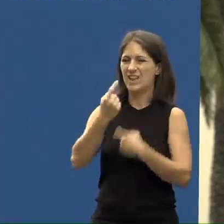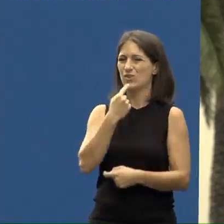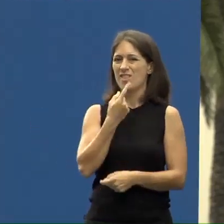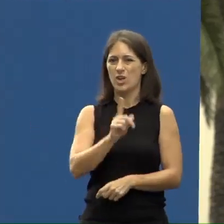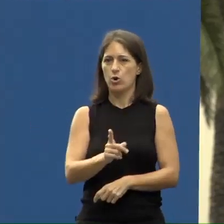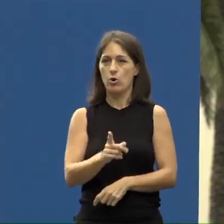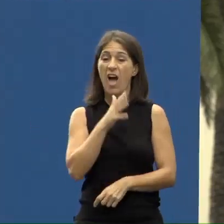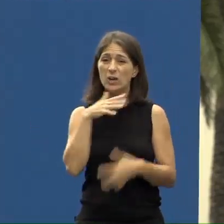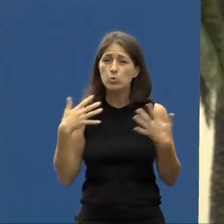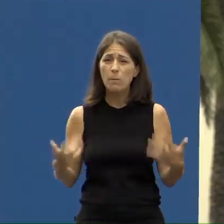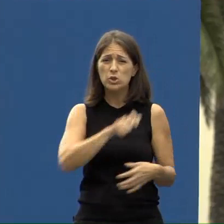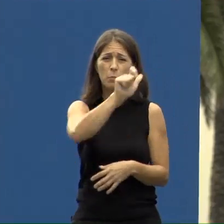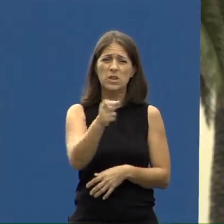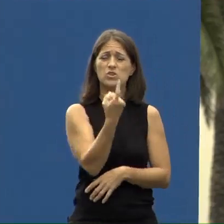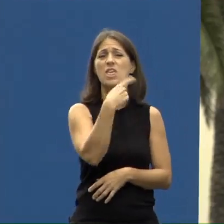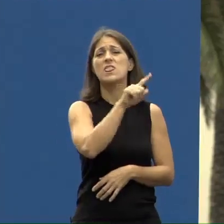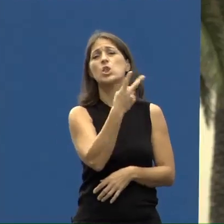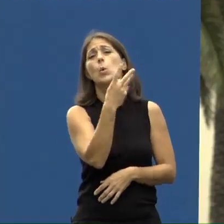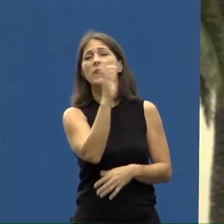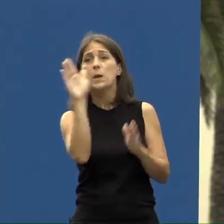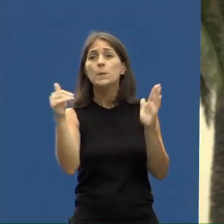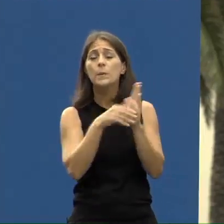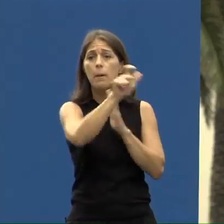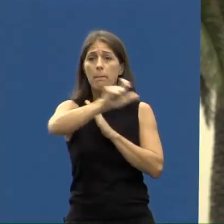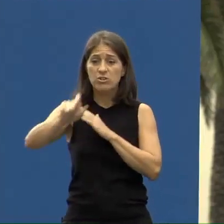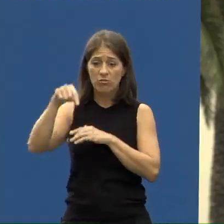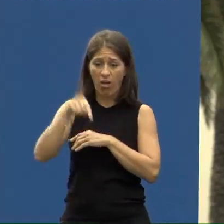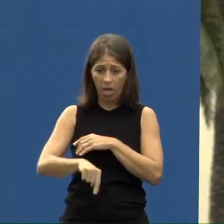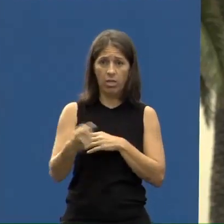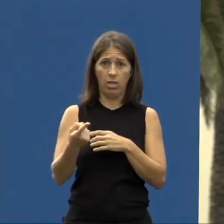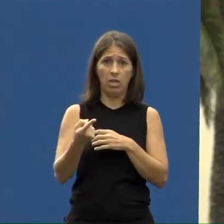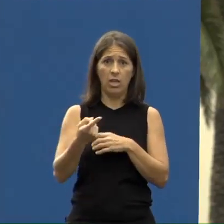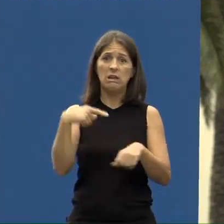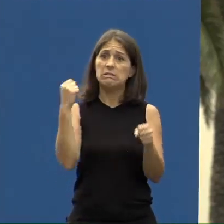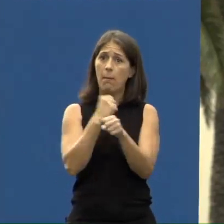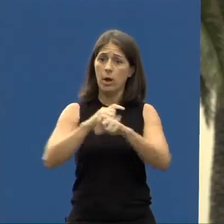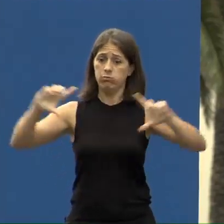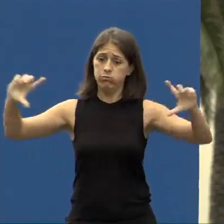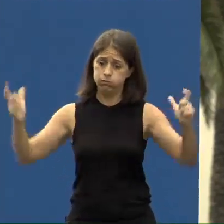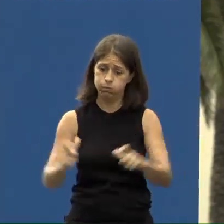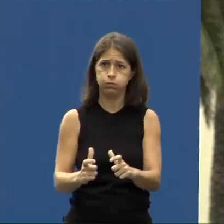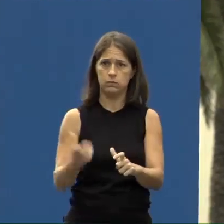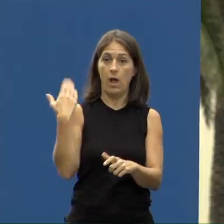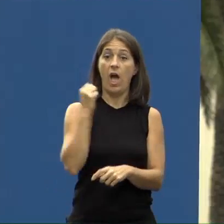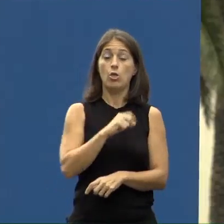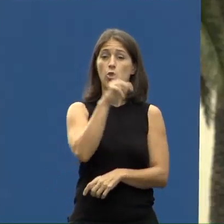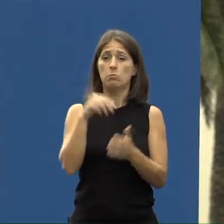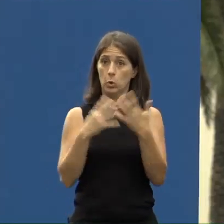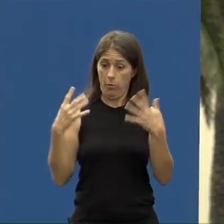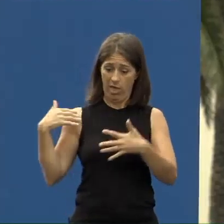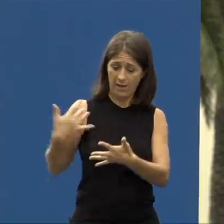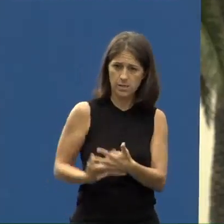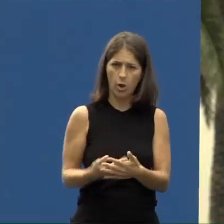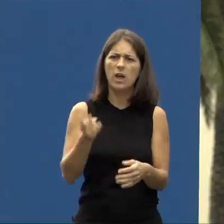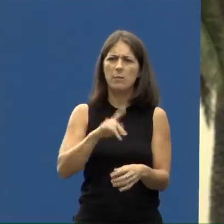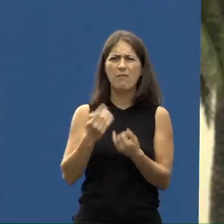din que hai 120.000 persoas menos traballando en Galicia desde o ano 2009. Os datos din que na última